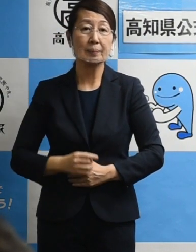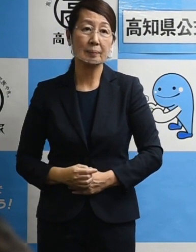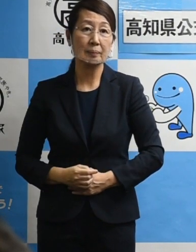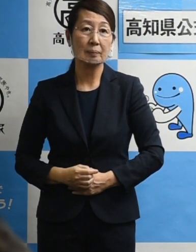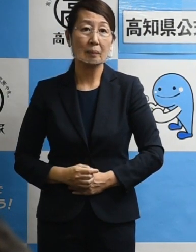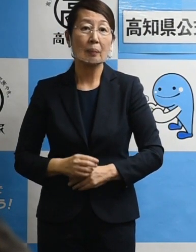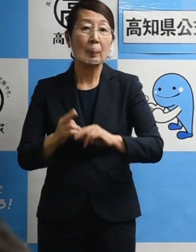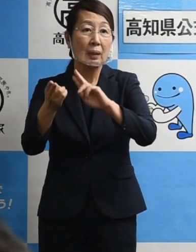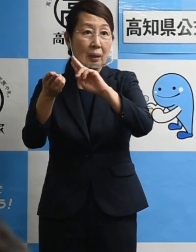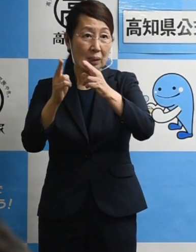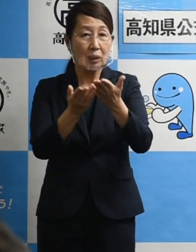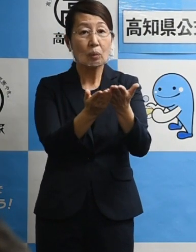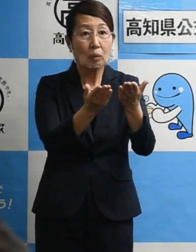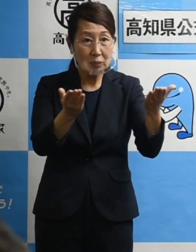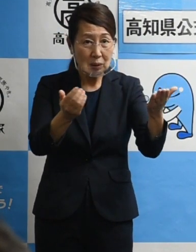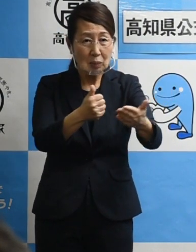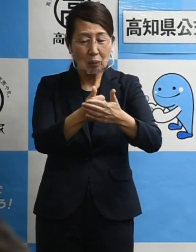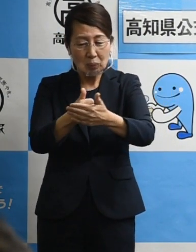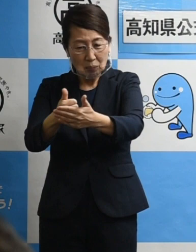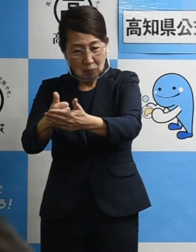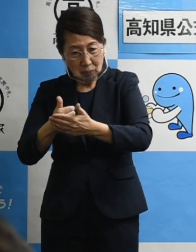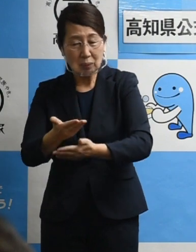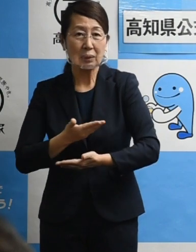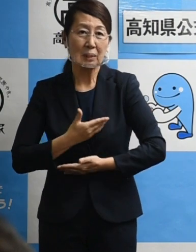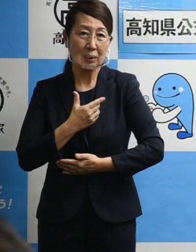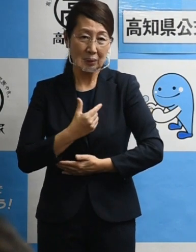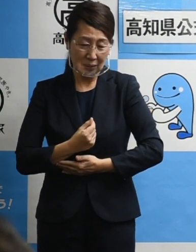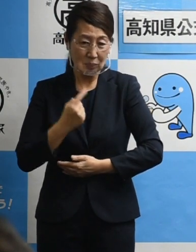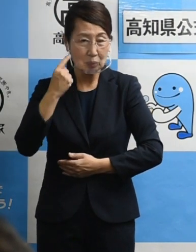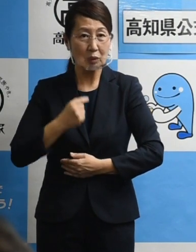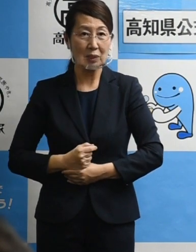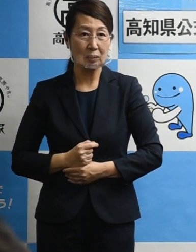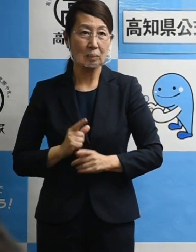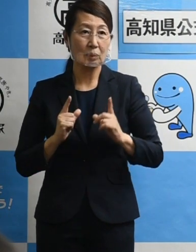でご協力をお願いいたしまして、私からの報告とさせていただきます。よろしくお願いいたします。